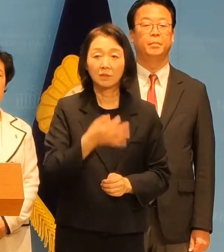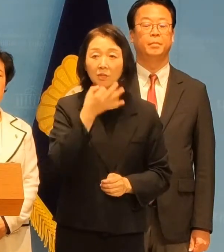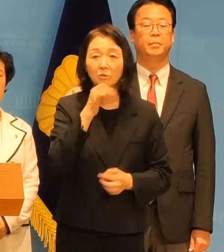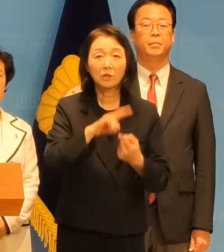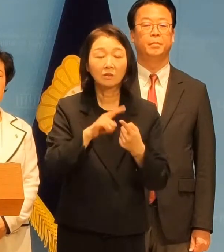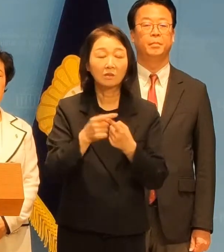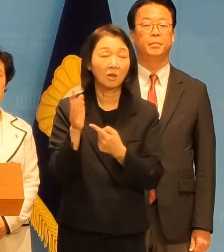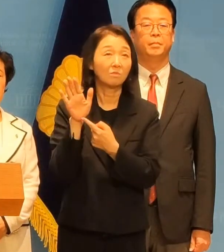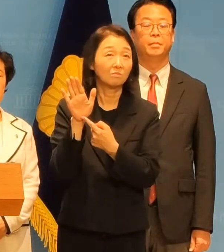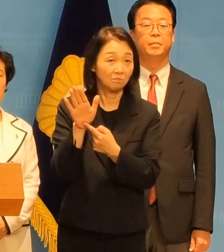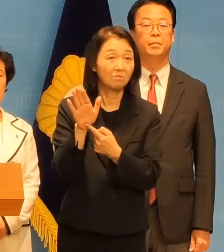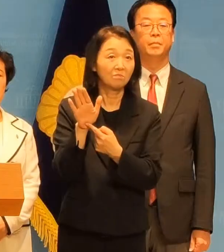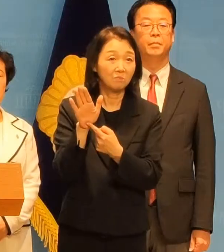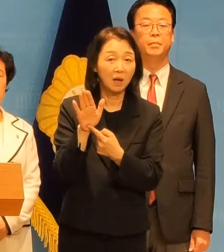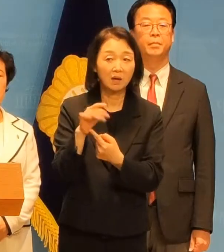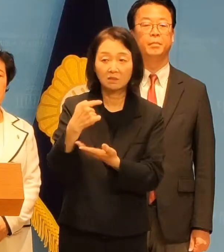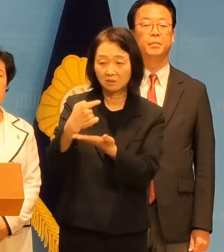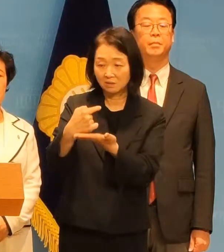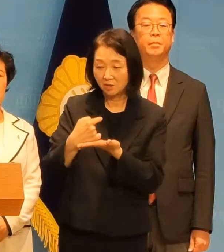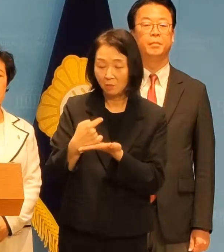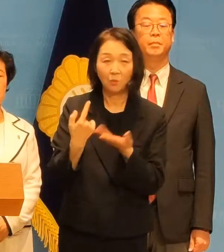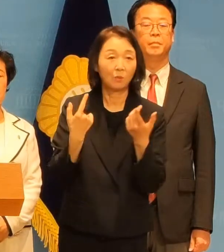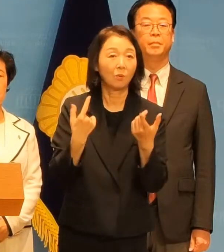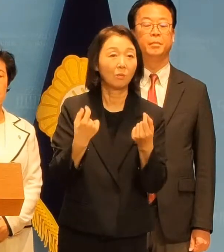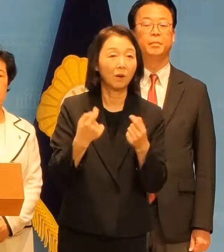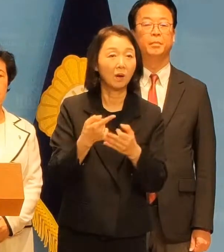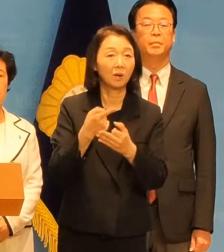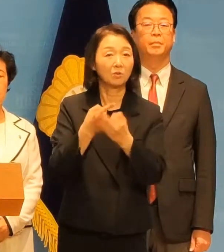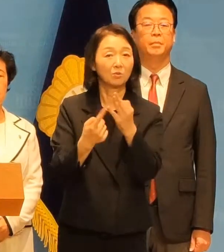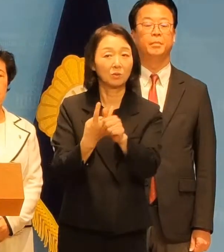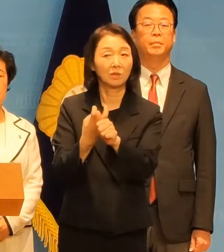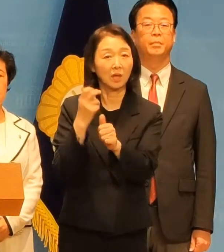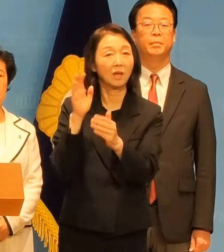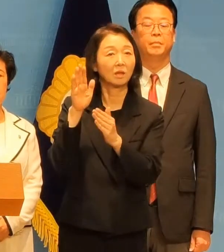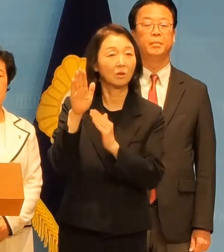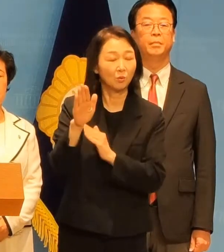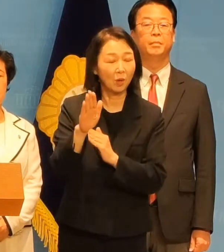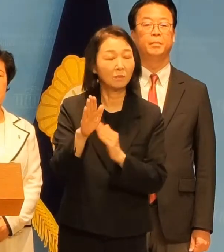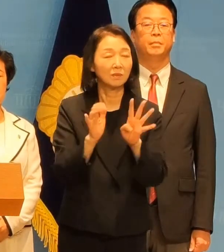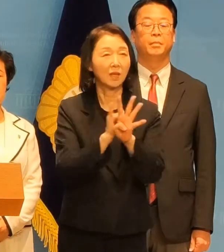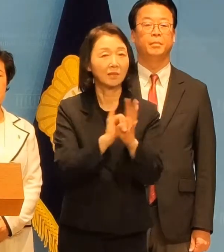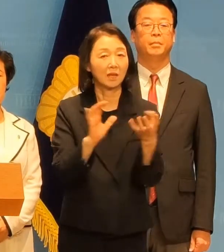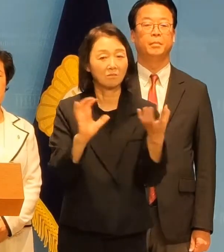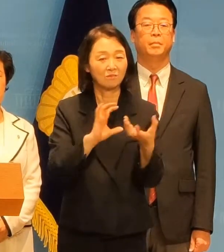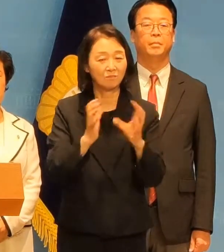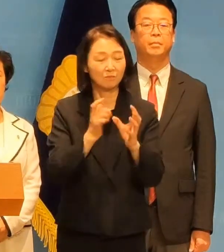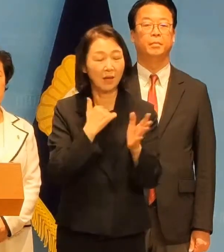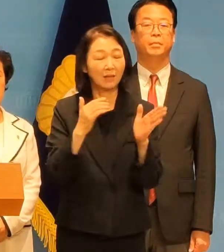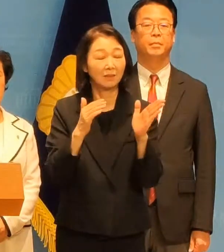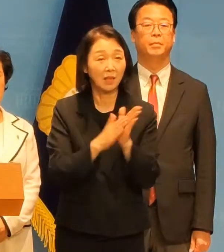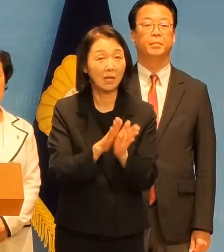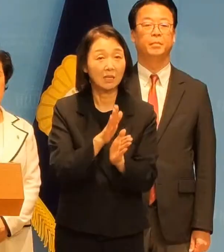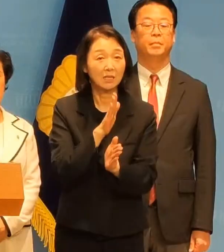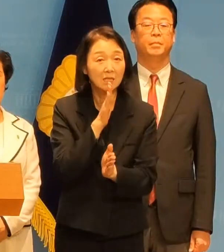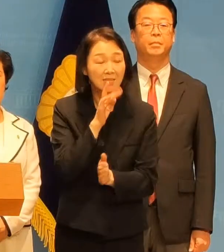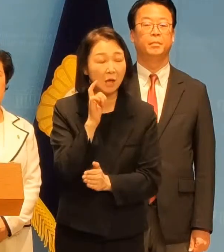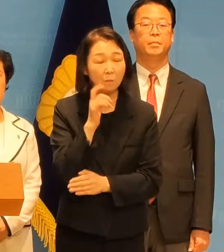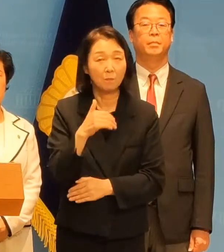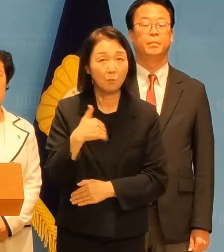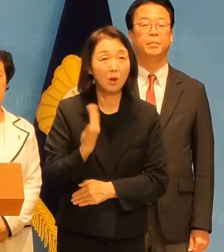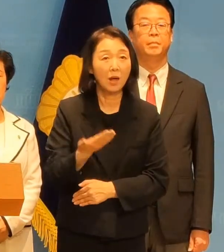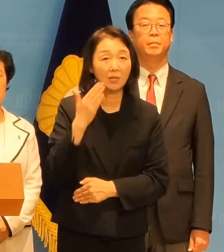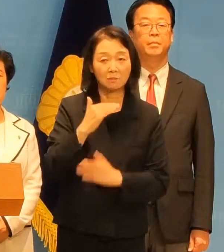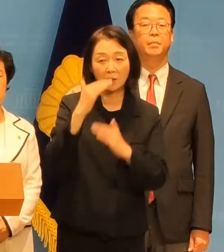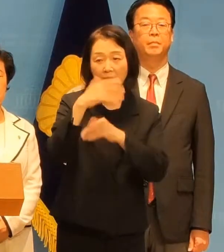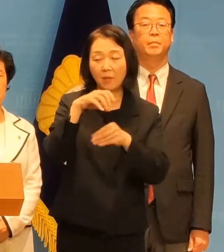그대로 틀면서 제보를 받았는데 윤석열 탄핵 이후에 4인 회동을 했다. 이게 사실인지 모르겠지만 이런 내용이